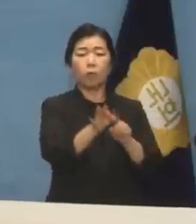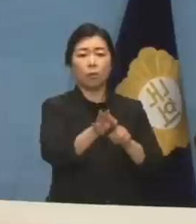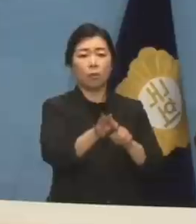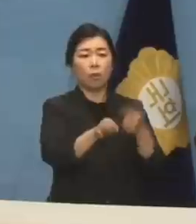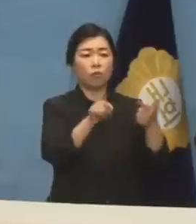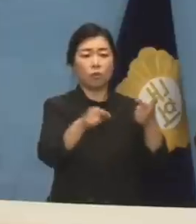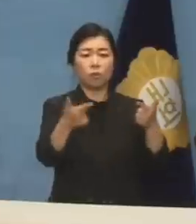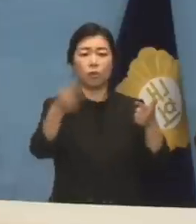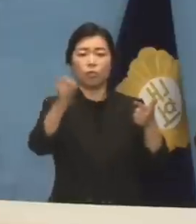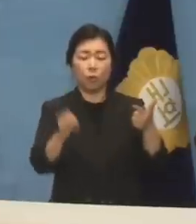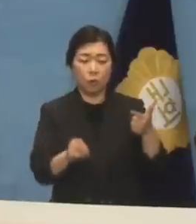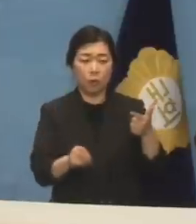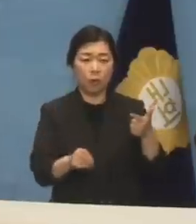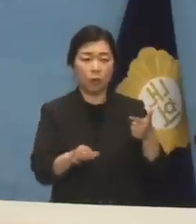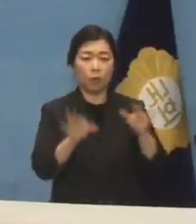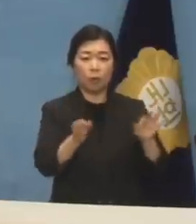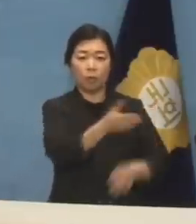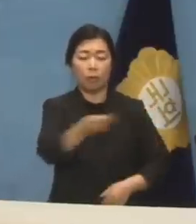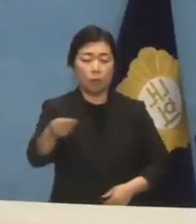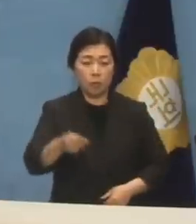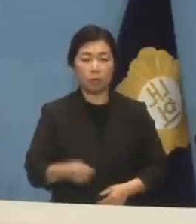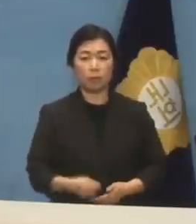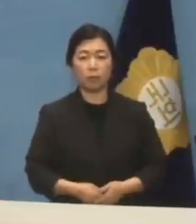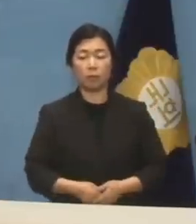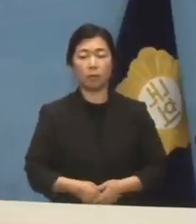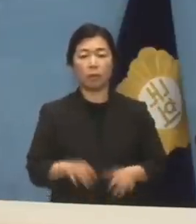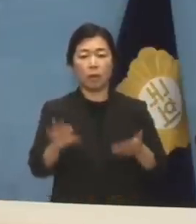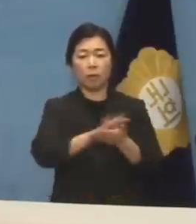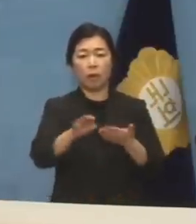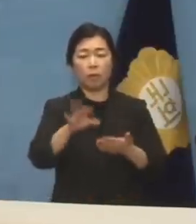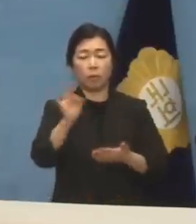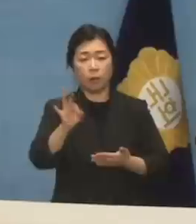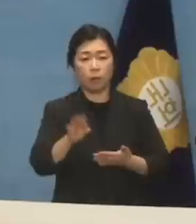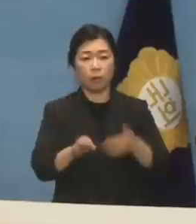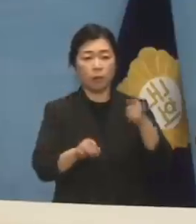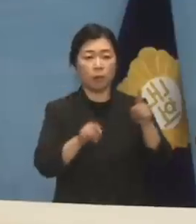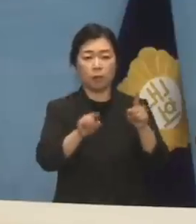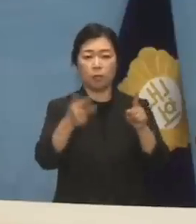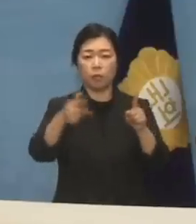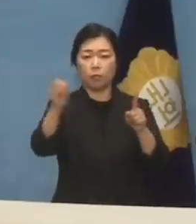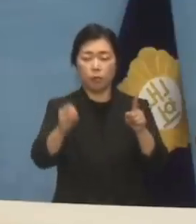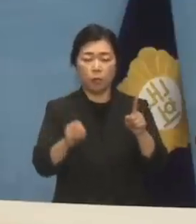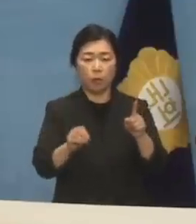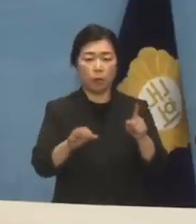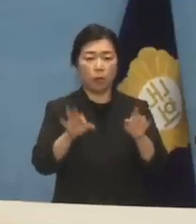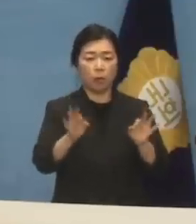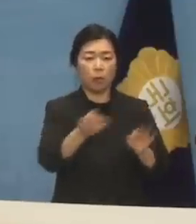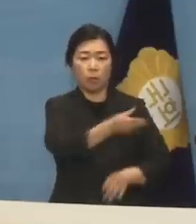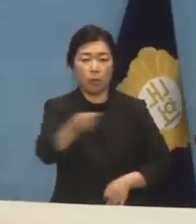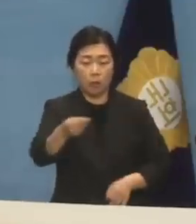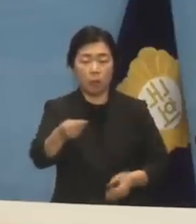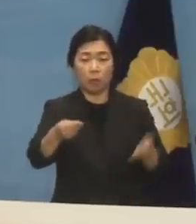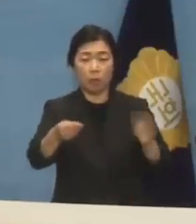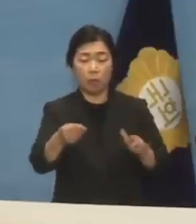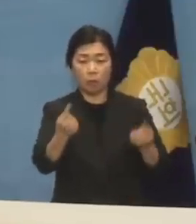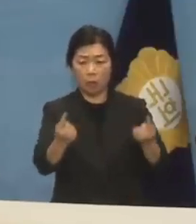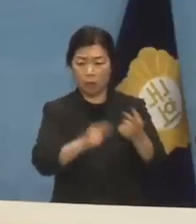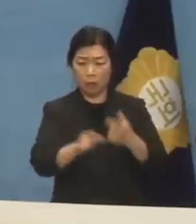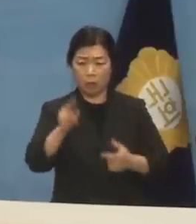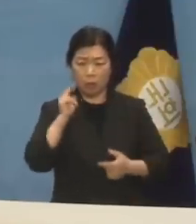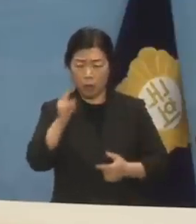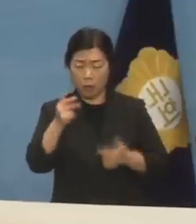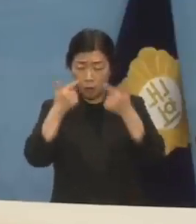빌려주고 대학생 학부모 생활비도 1년에 300만 원씩 1.7%로 빌려주는 나라입니다. 그들보다 더